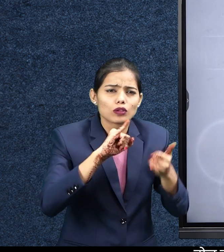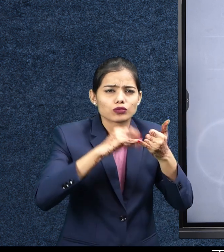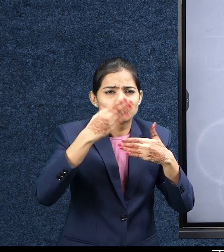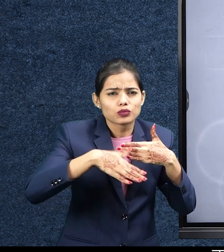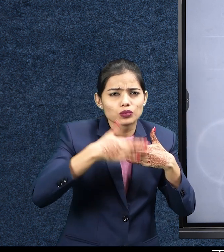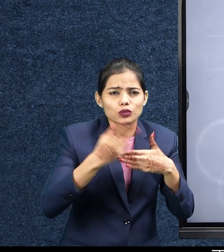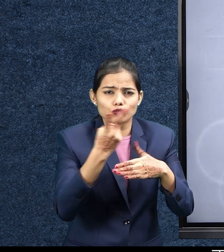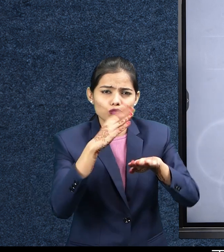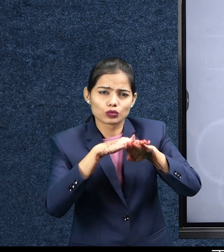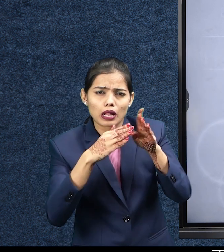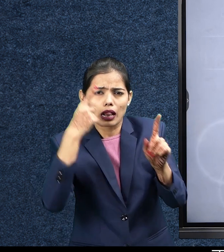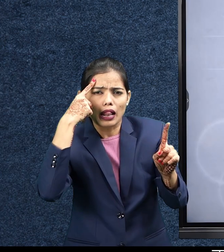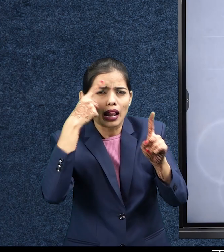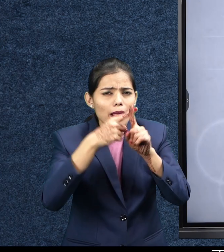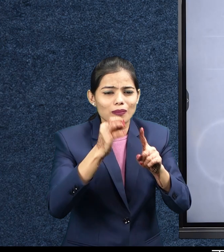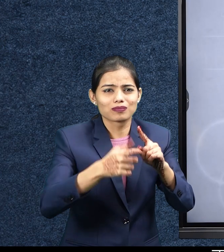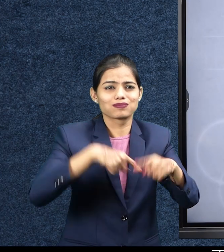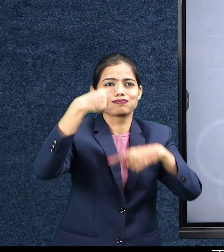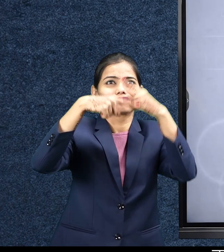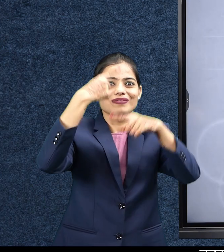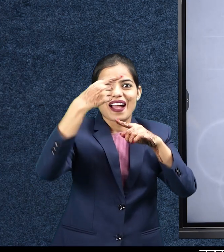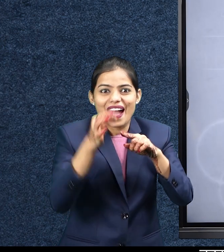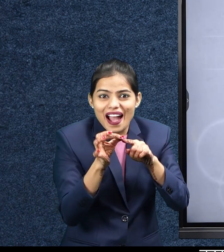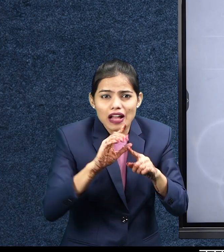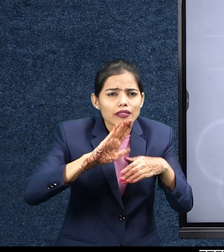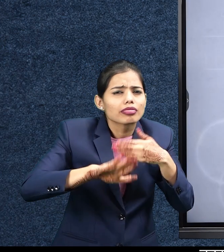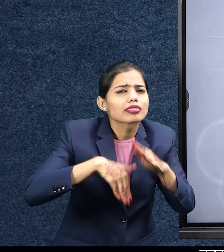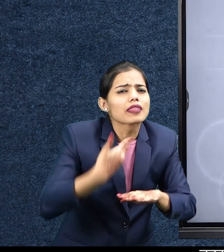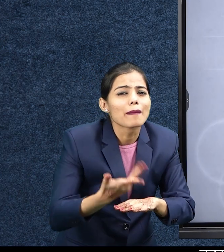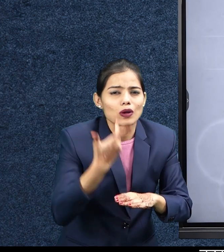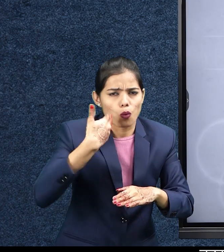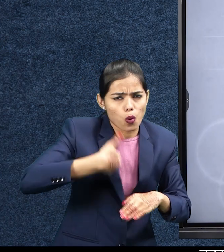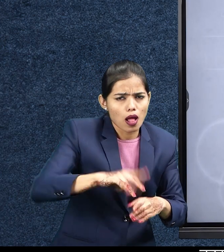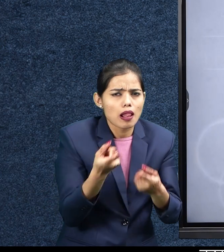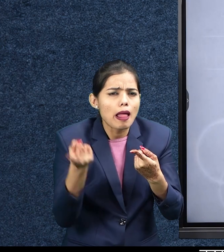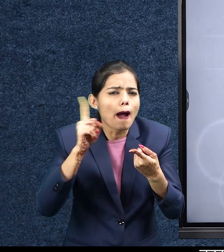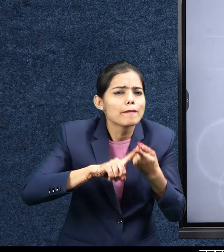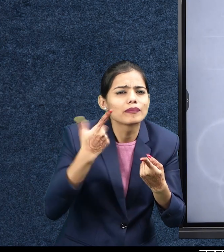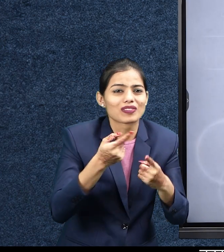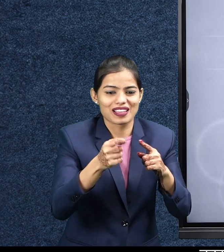तर हे दोन परिणाम संपूर्ण घटना आहेत, कारण त्यातील एक नाणे पलटताना होईल.